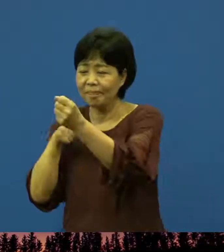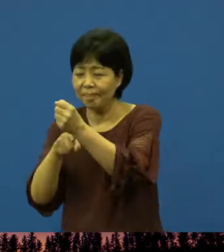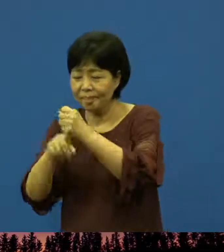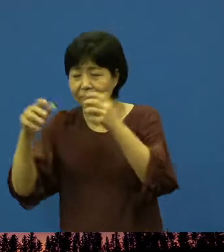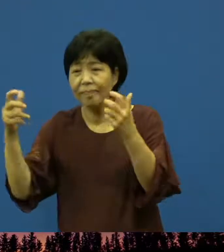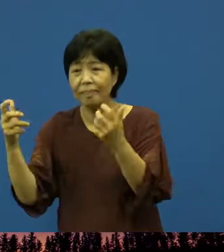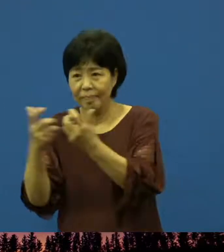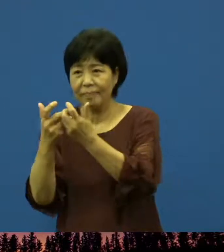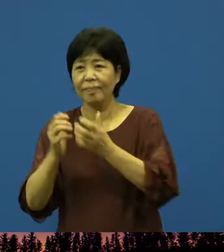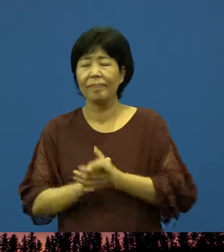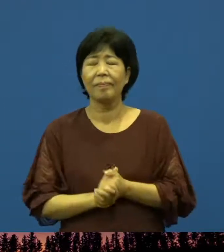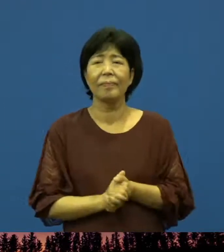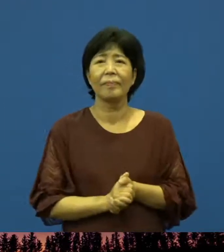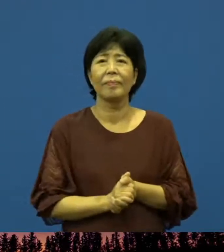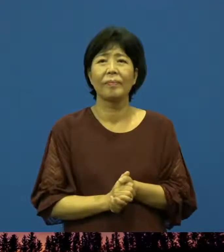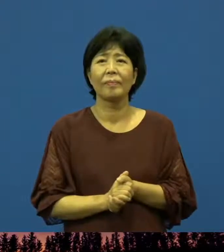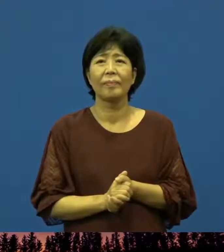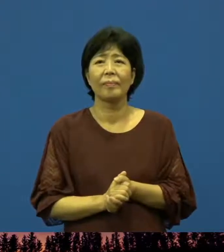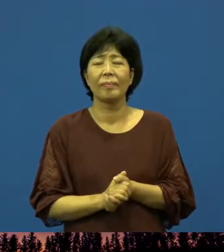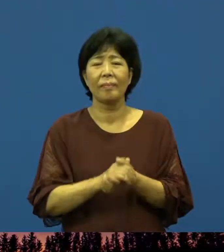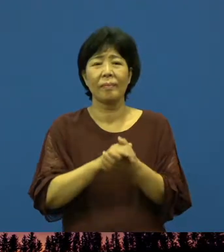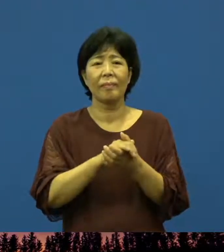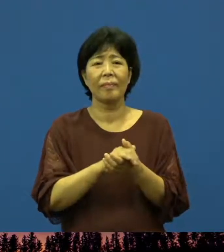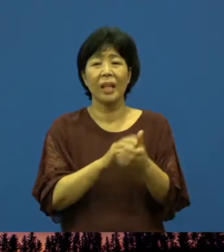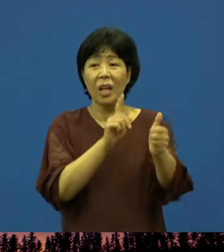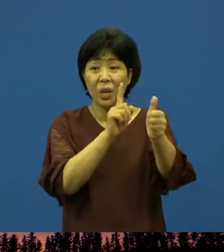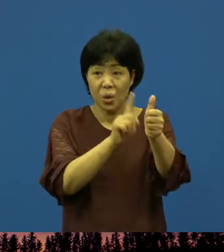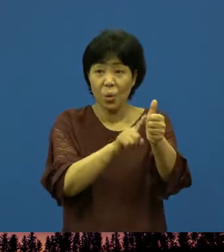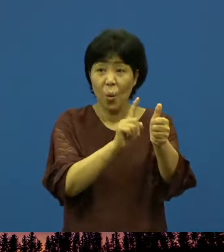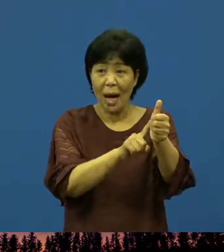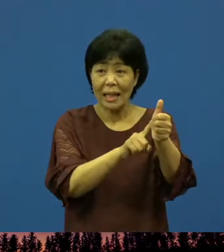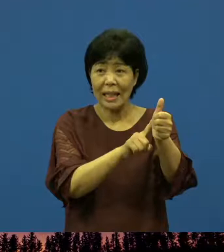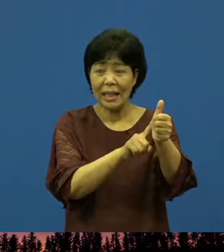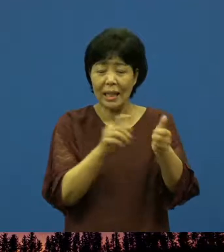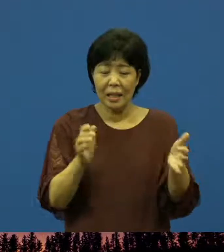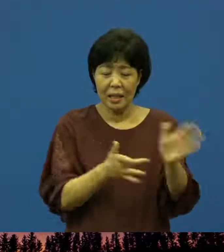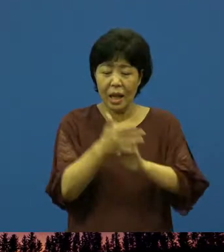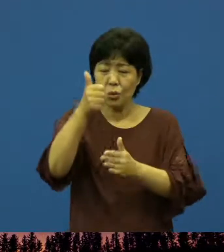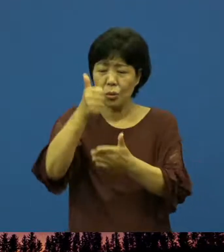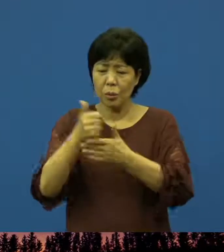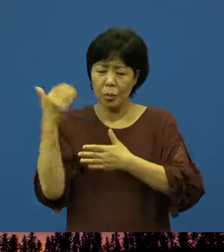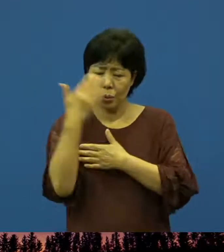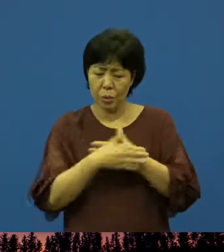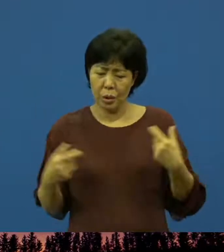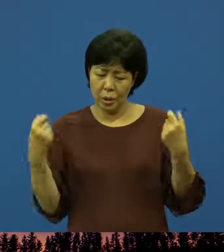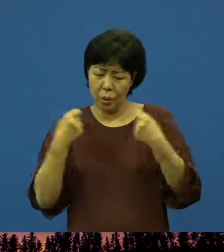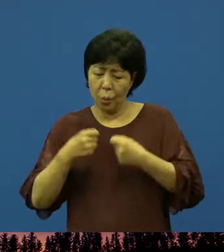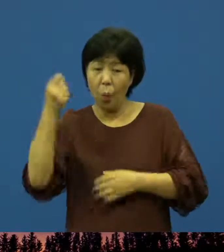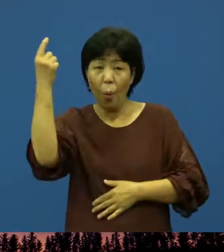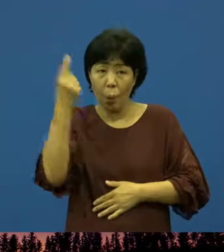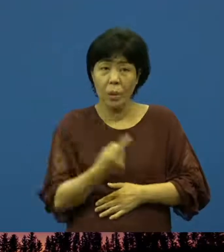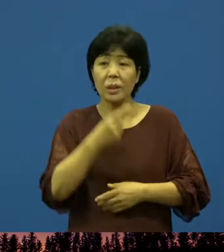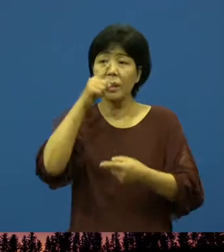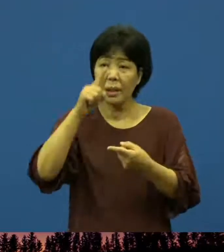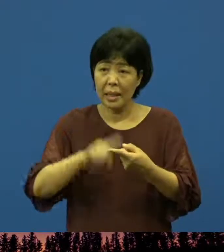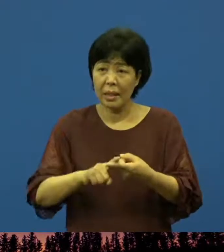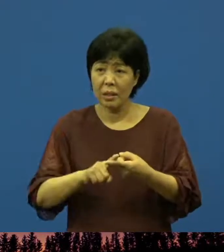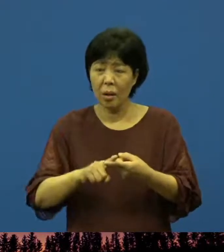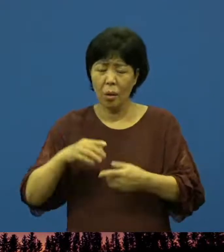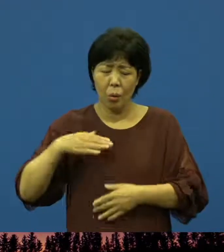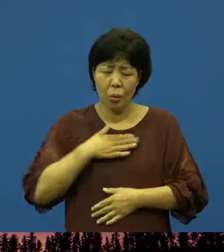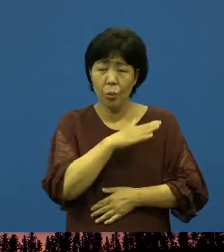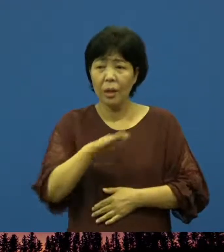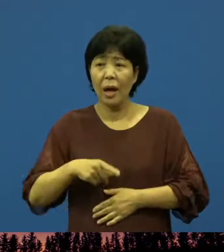여러분, 요한이 예수께서 육체로 오셨다는 것을 뭘 의미하는 겁니까? 우리의 눈으로 볼 수 있도록